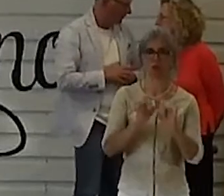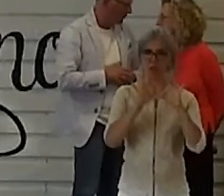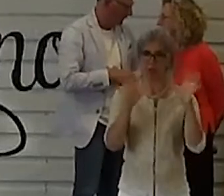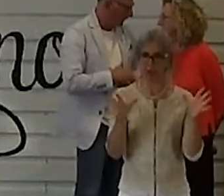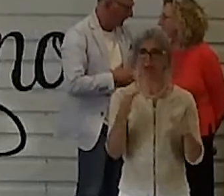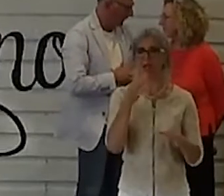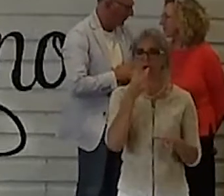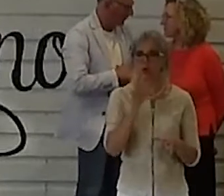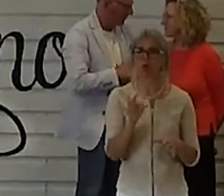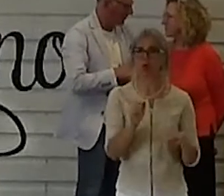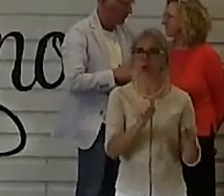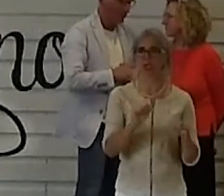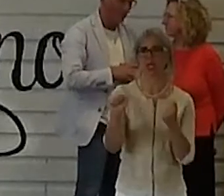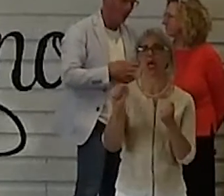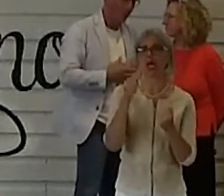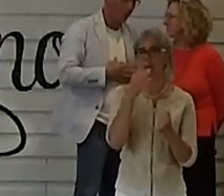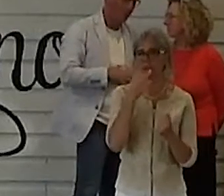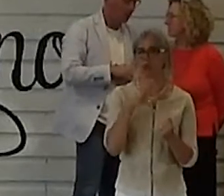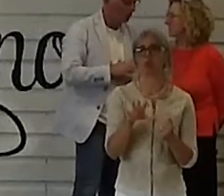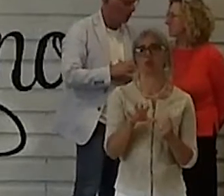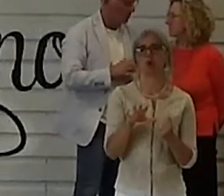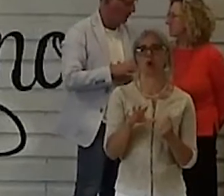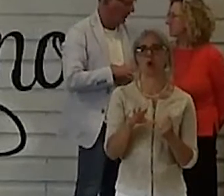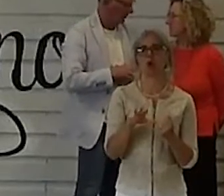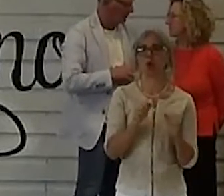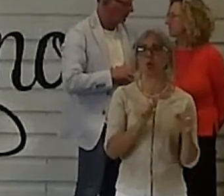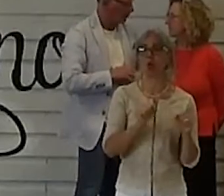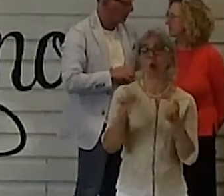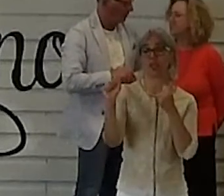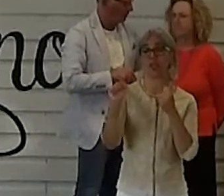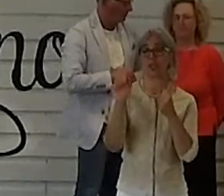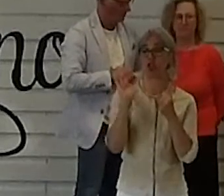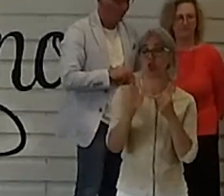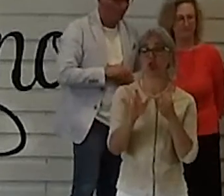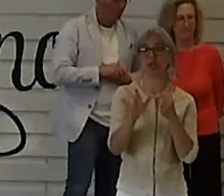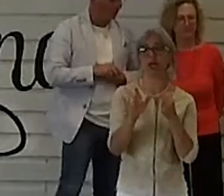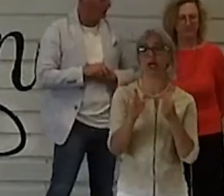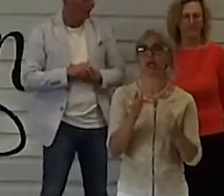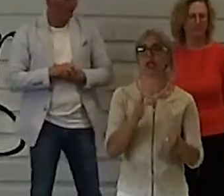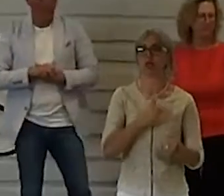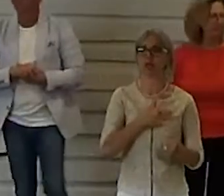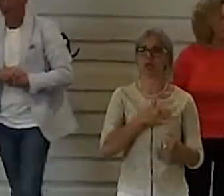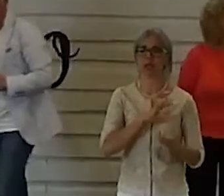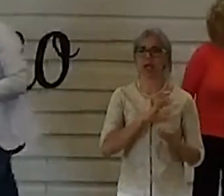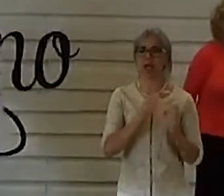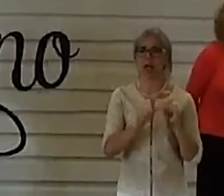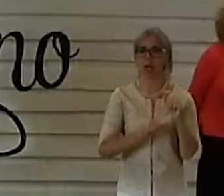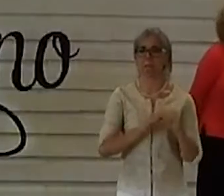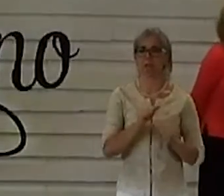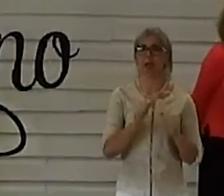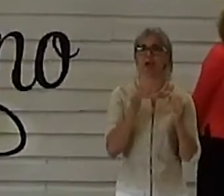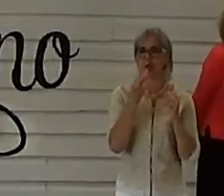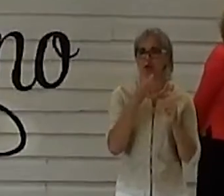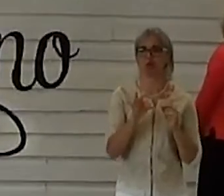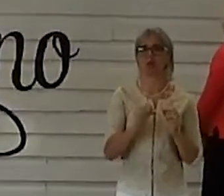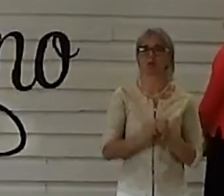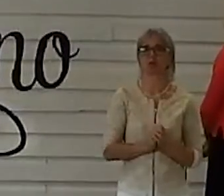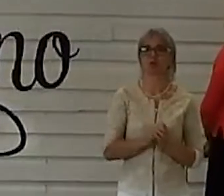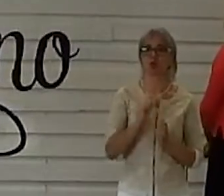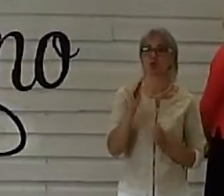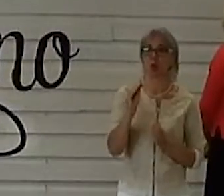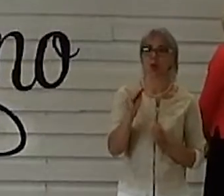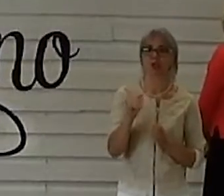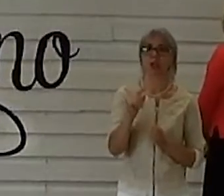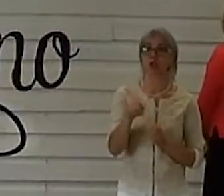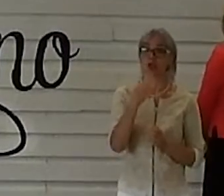sana, che guarisce, che lo ha fatto con noi, con ognuno di noi. Allora la mia domanda è questa: vuoi tu far parte